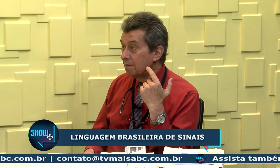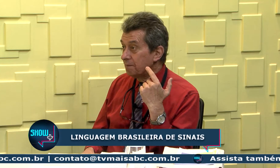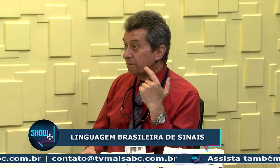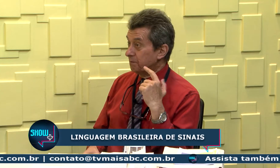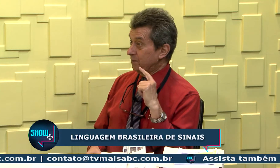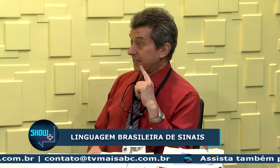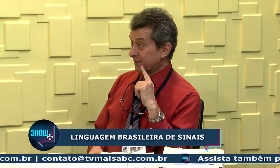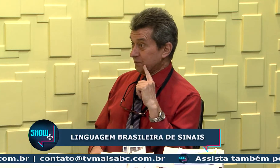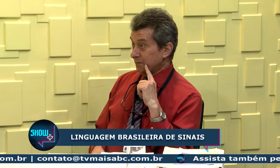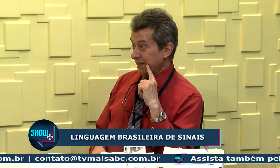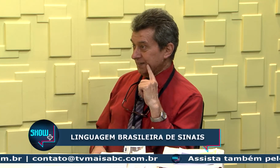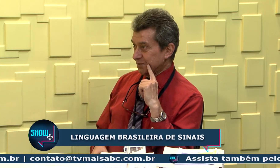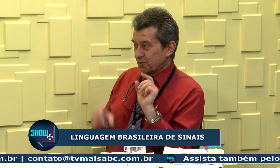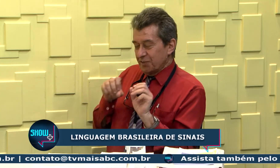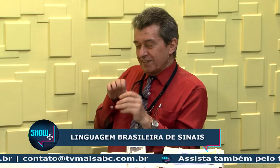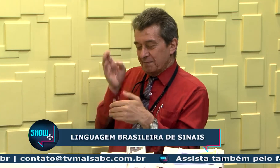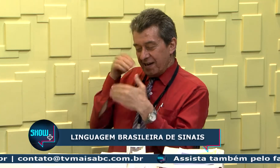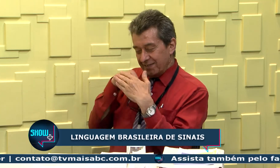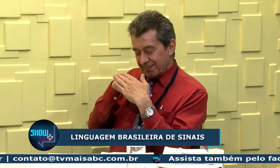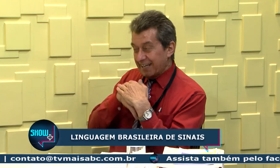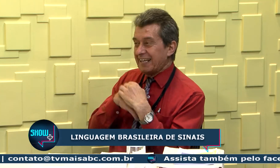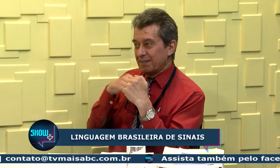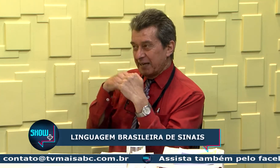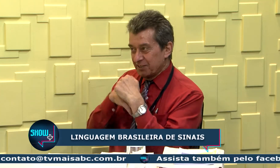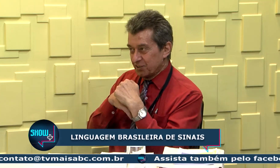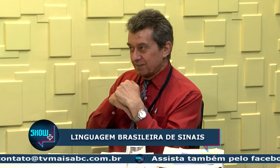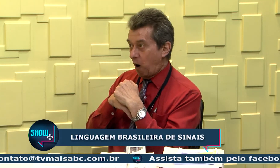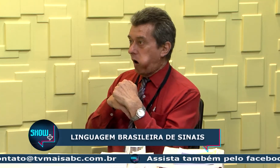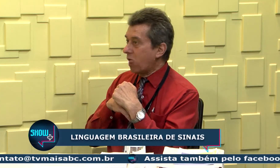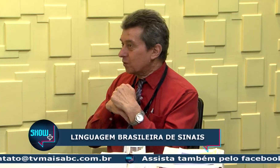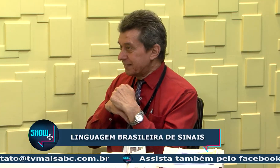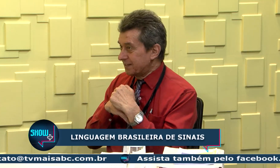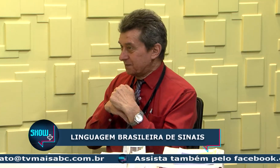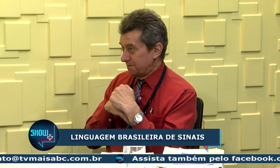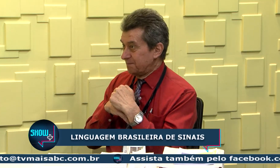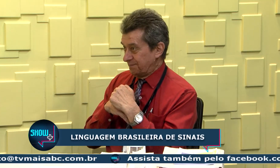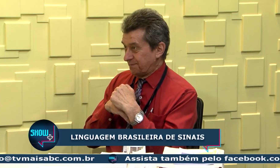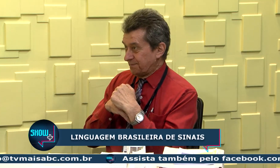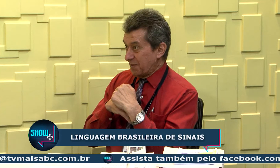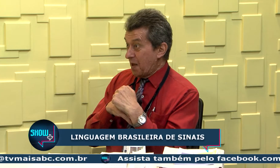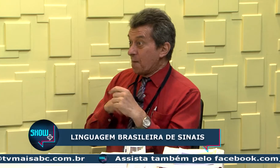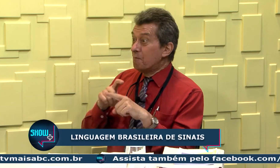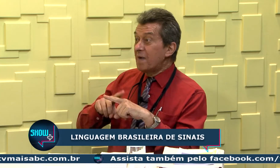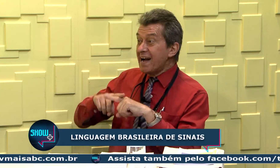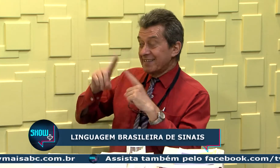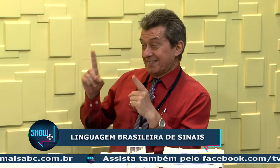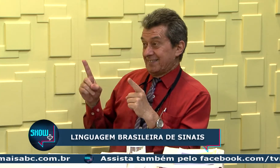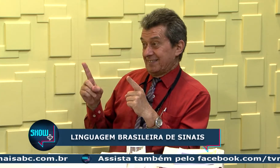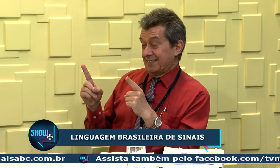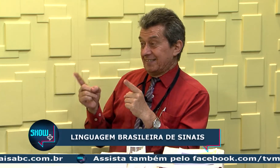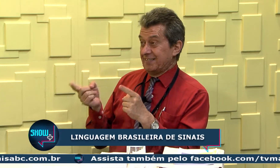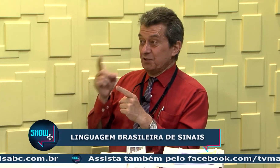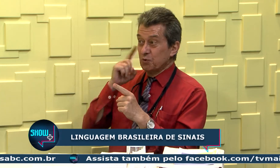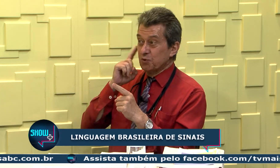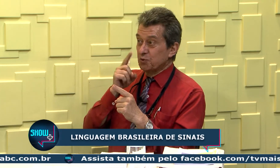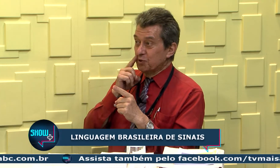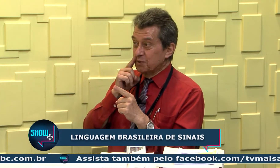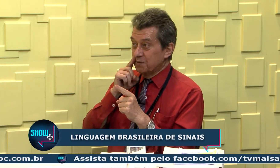ladrão também surge também secretamente um ladrão tá mas se o surdo